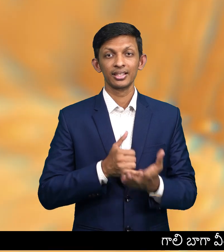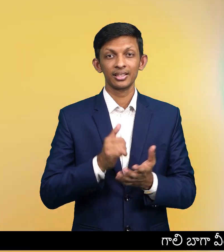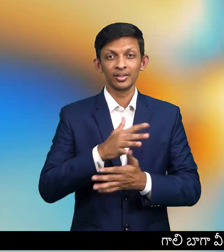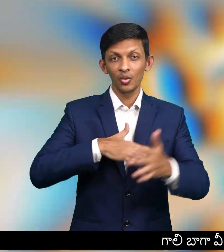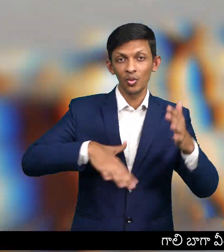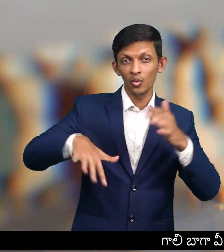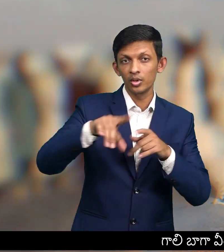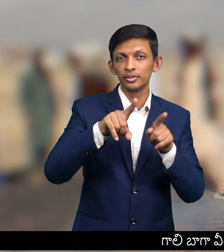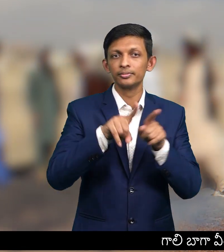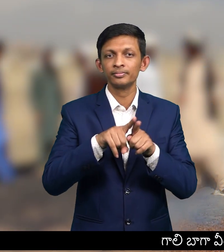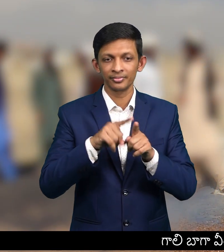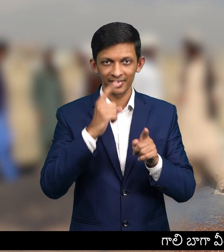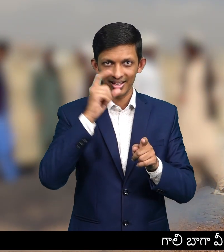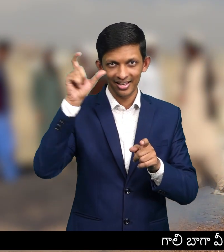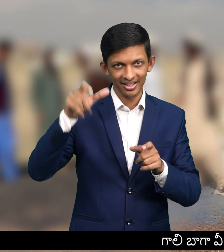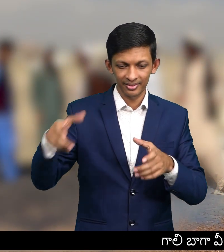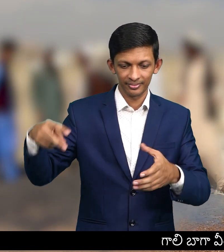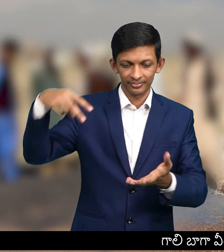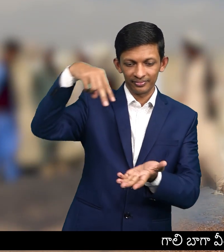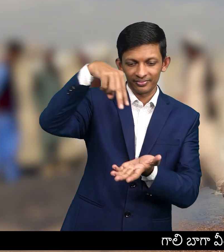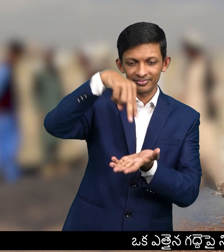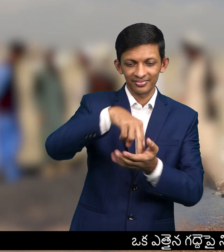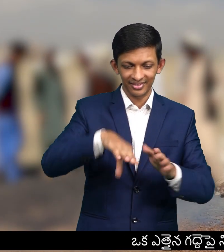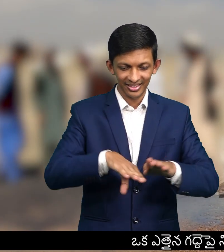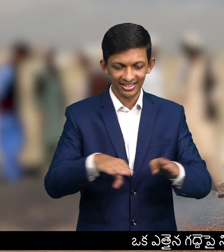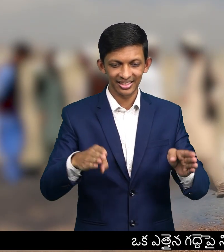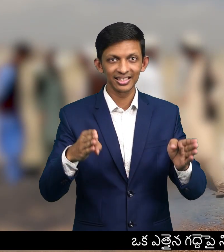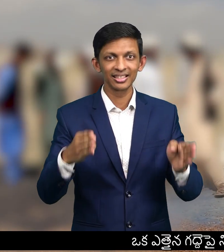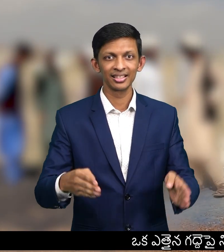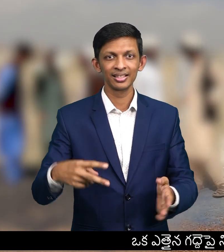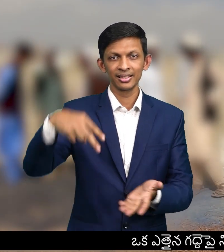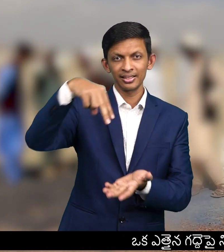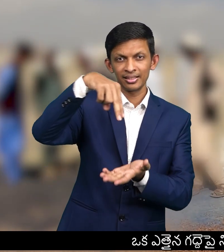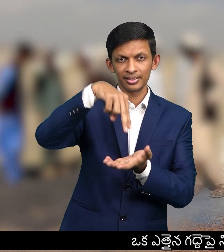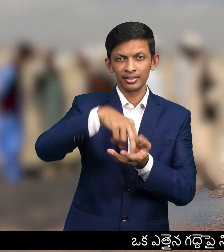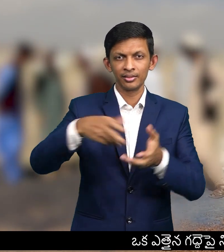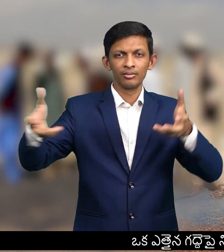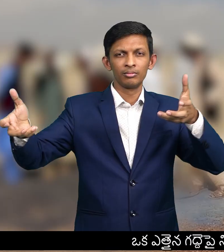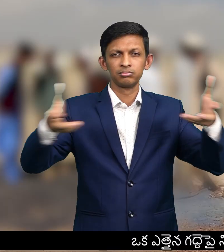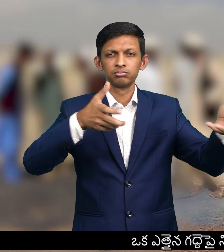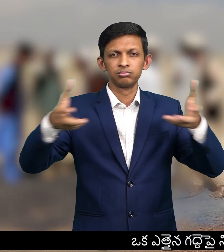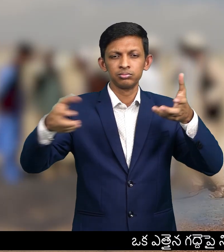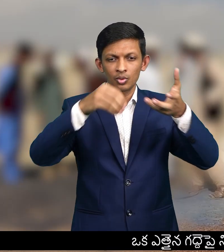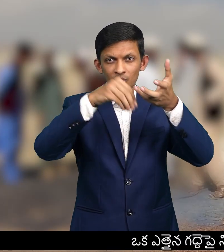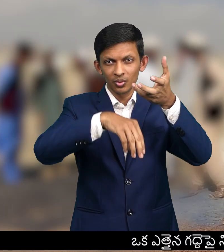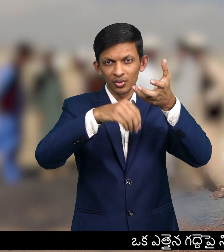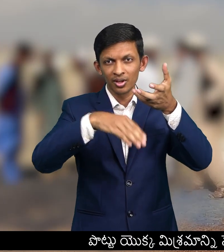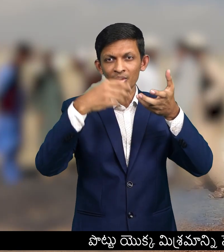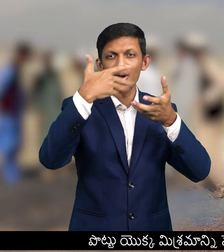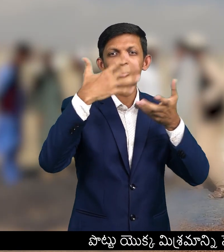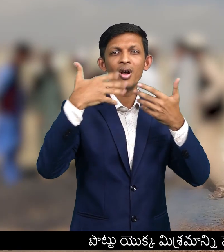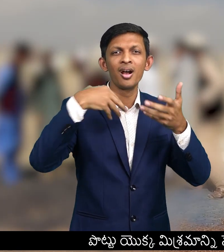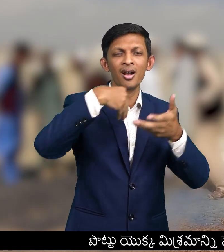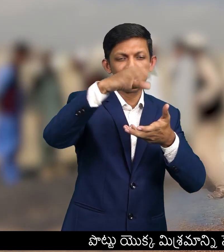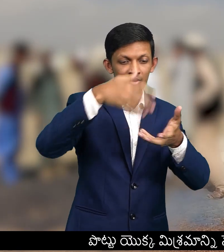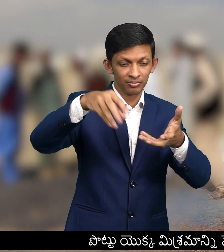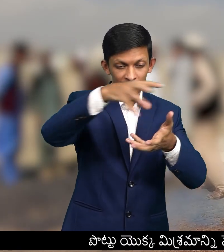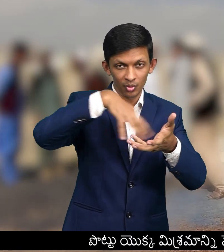గాలి బాగా వీస్తున్న రోజున రైతు ఒక ఎత్తైన గద్దెపై నిలబడి ధాన్యం మరియు పొట్టు యొక్క మిశ్రమాన్ని